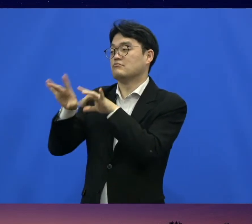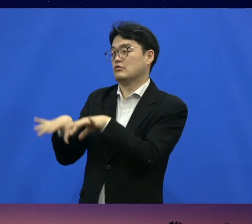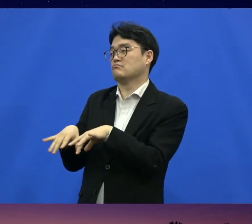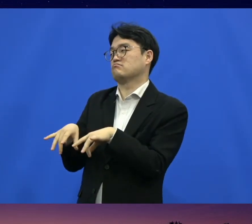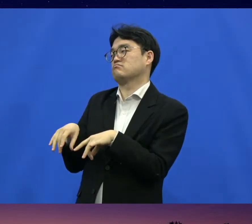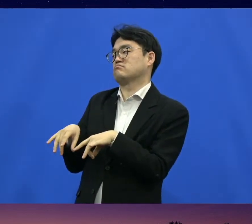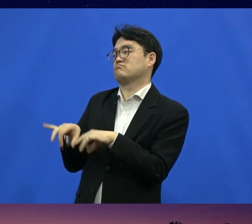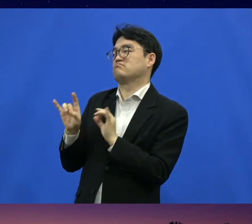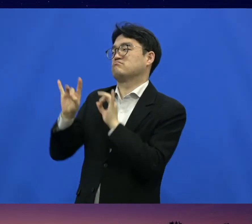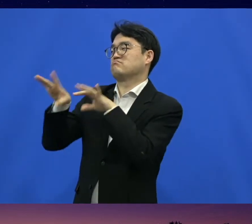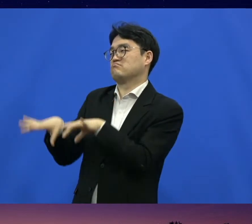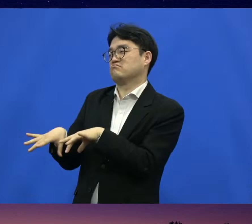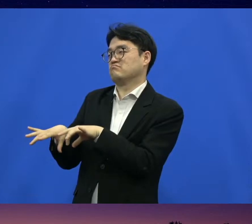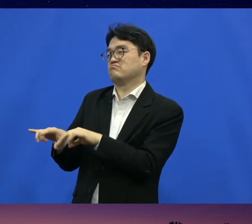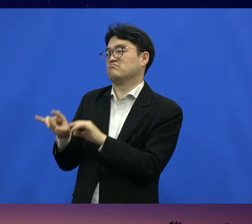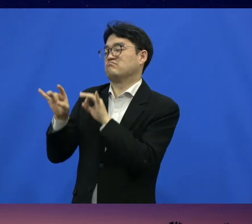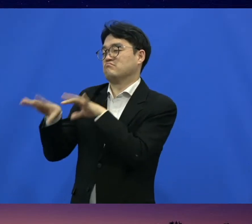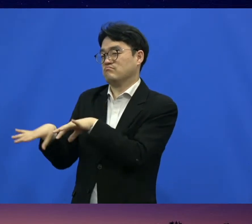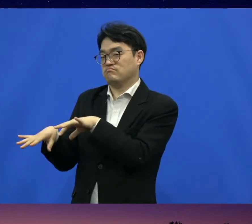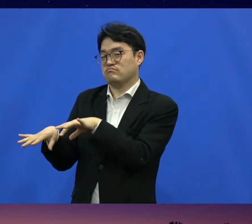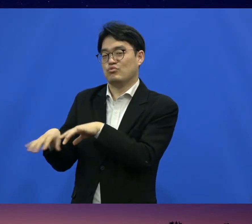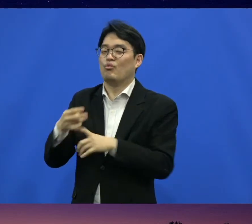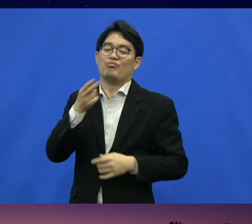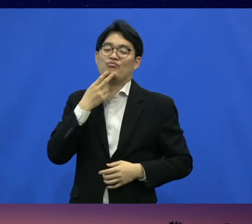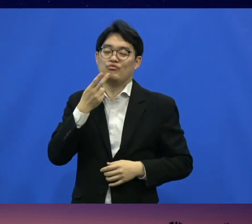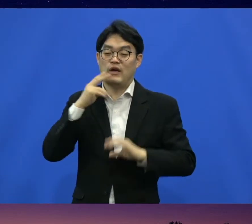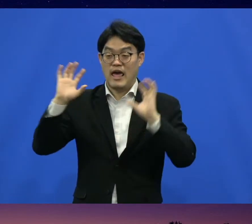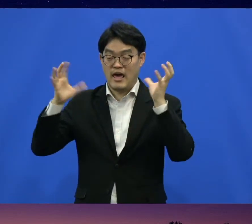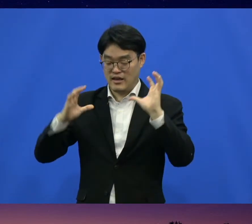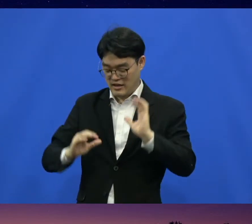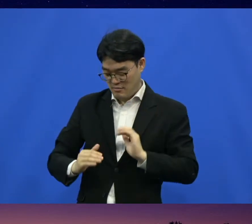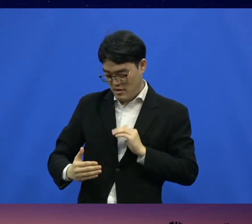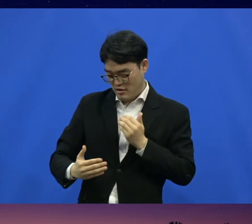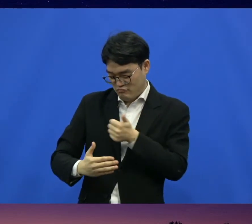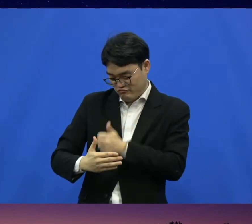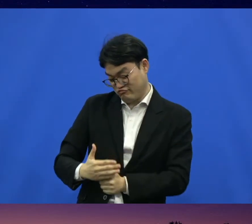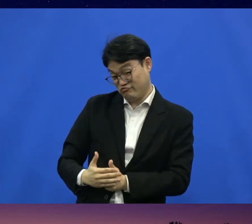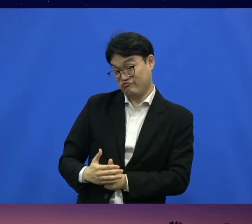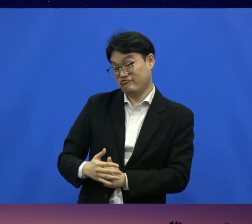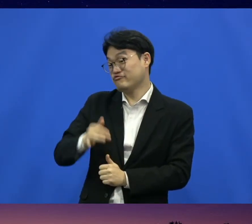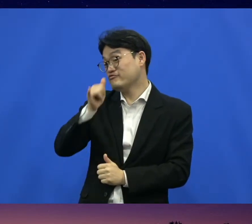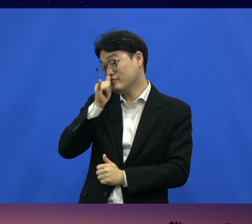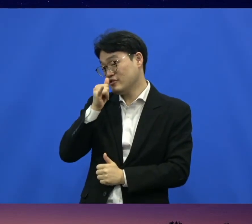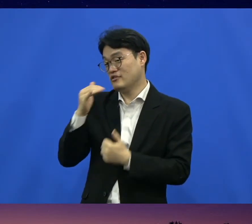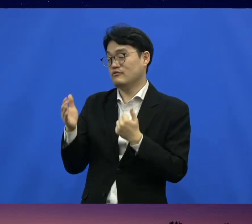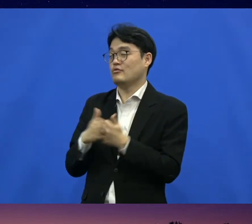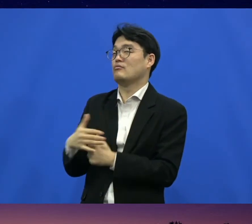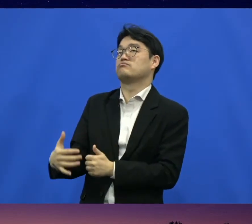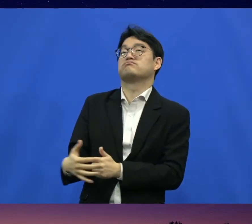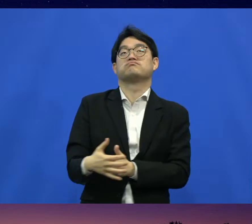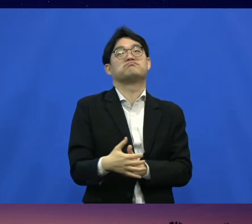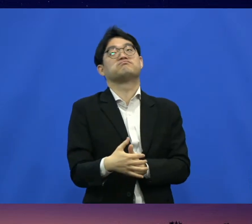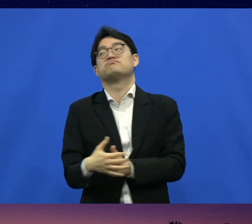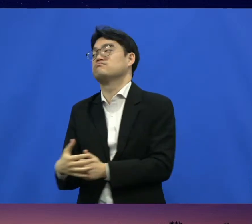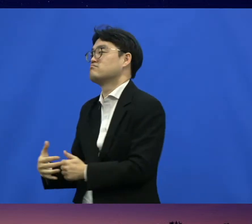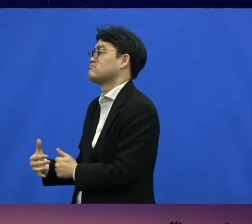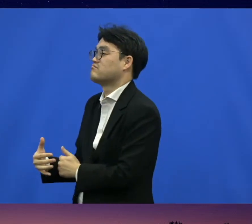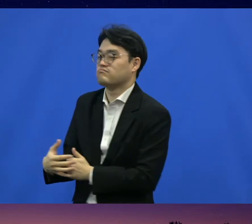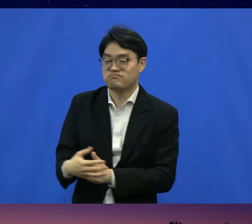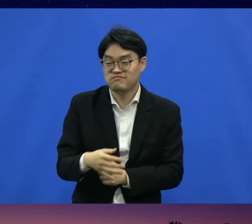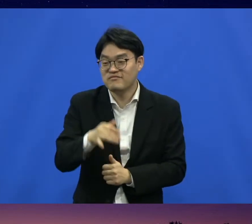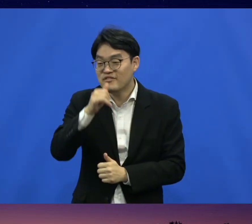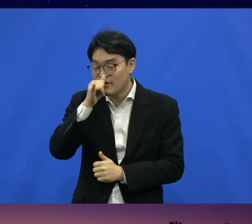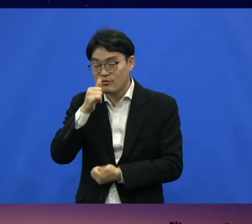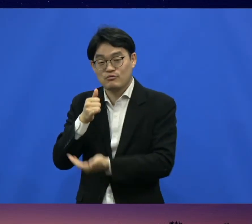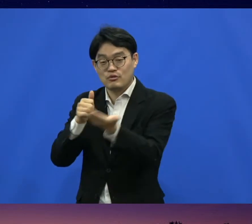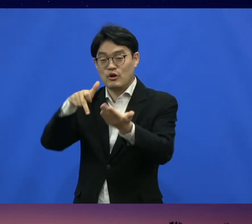뭐야, 아기가 이게 새끼가 있으니까 뭐 또 있어요 보통. 그다음에 코알라